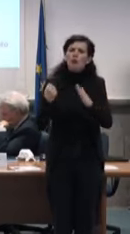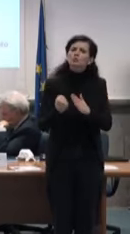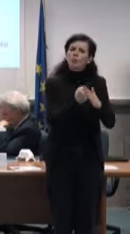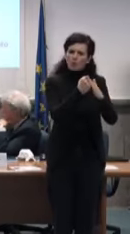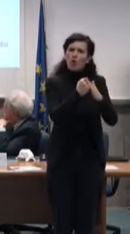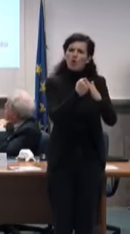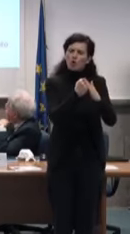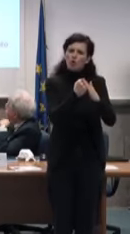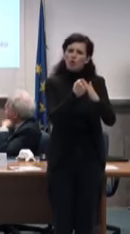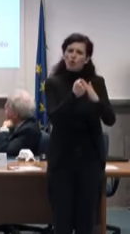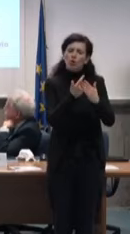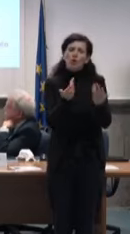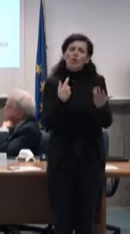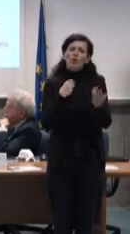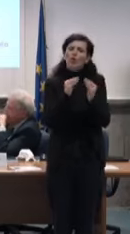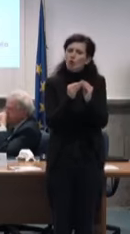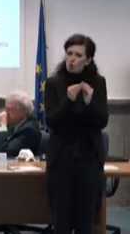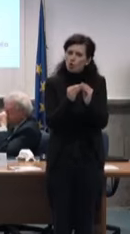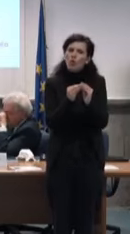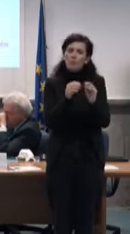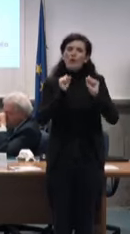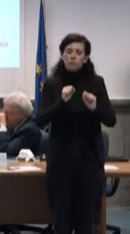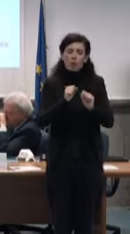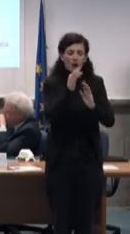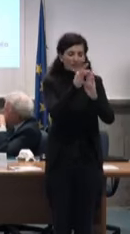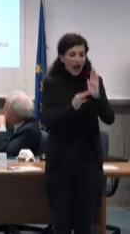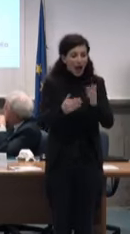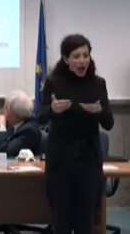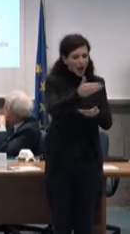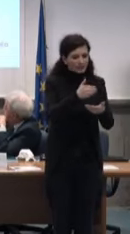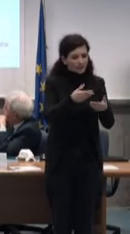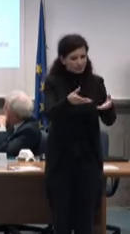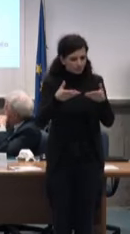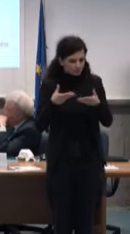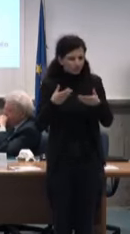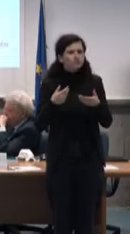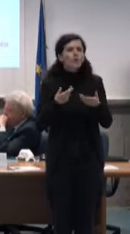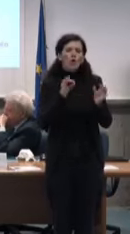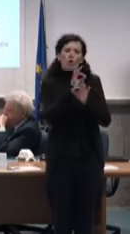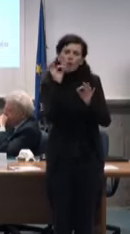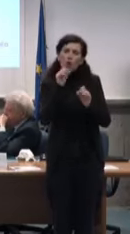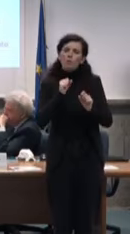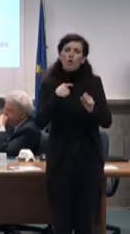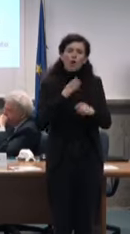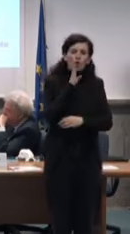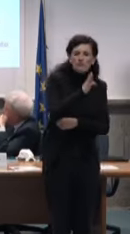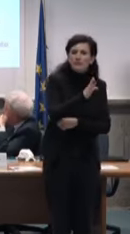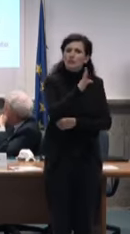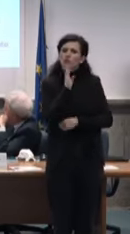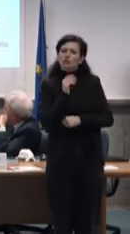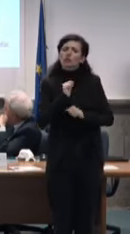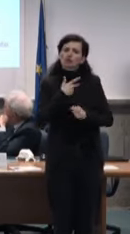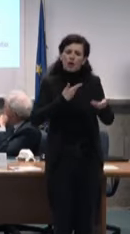attraverso il contatto per quanto riguarda la raccolta dati ma anche attraverso dei consigli grazie anche alla collaborazione con dei